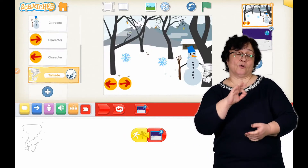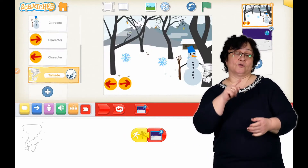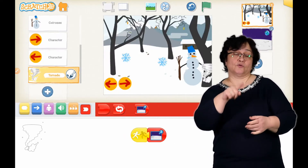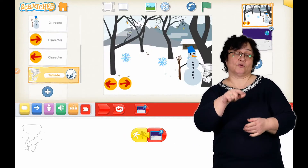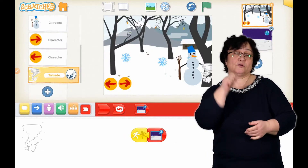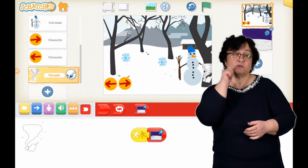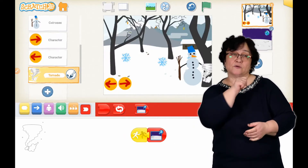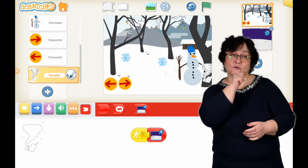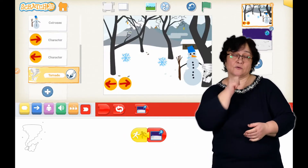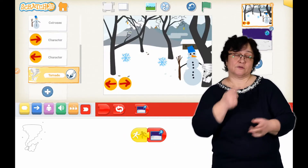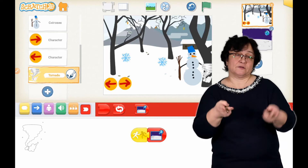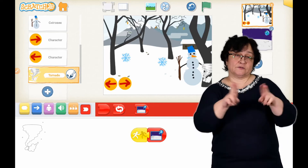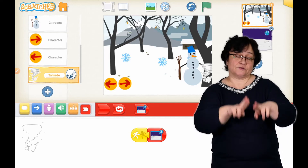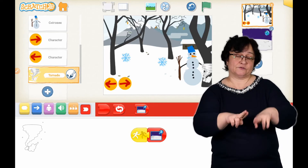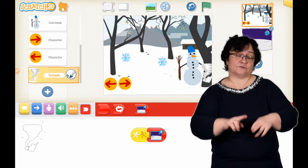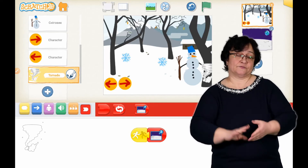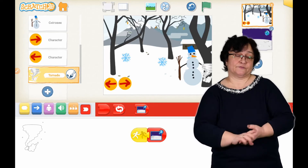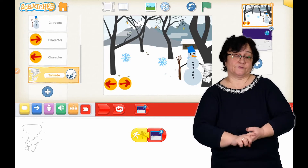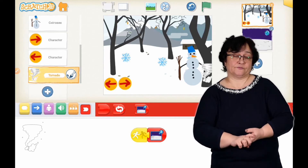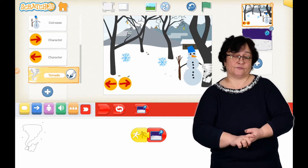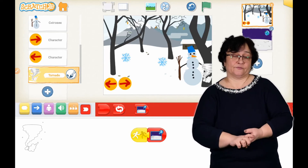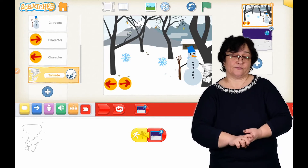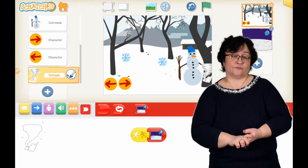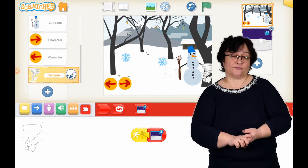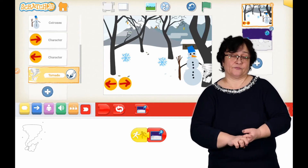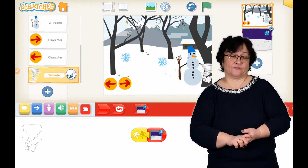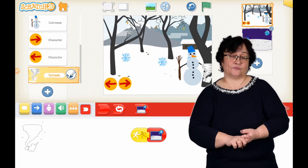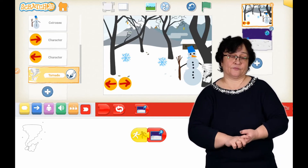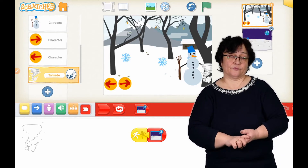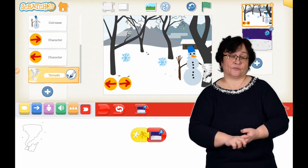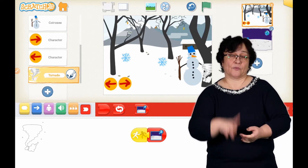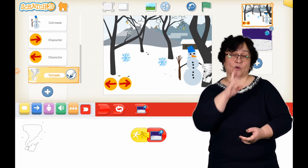Причому код в нього залишився той самий. Бачиш?